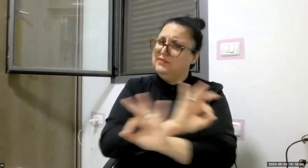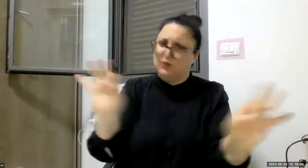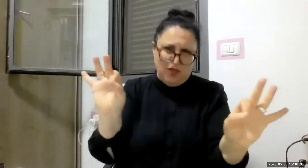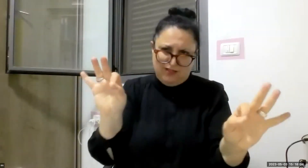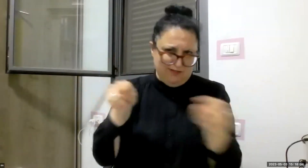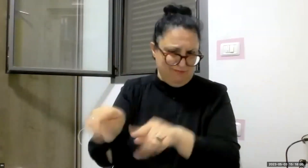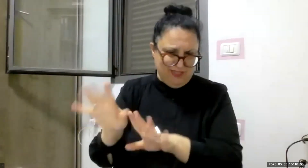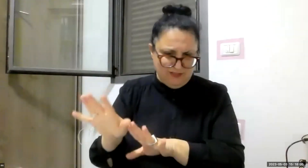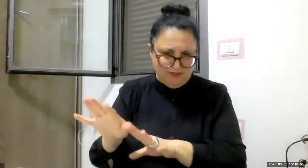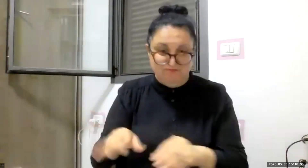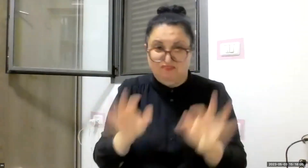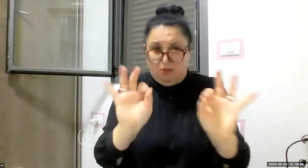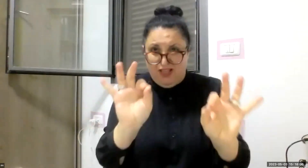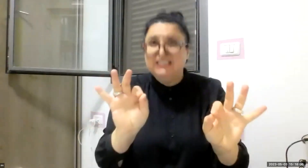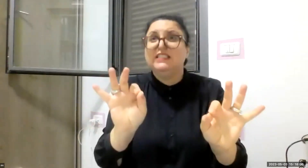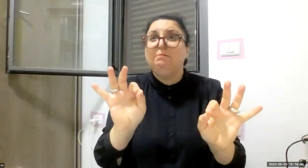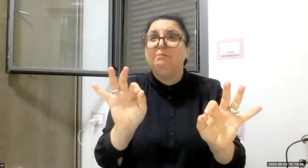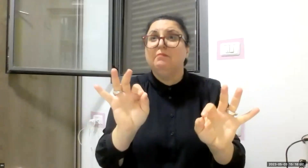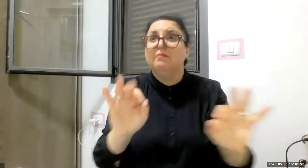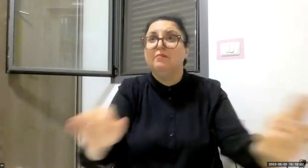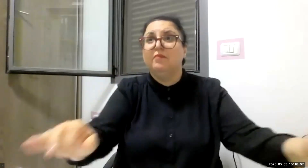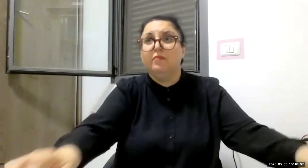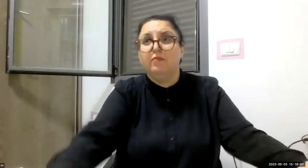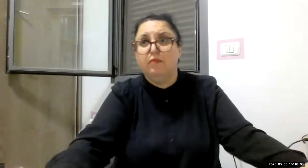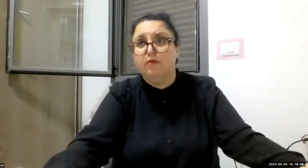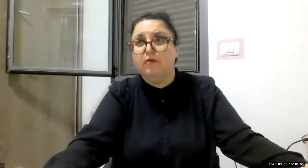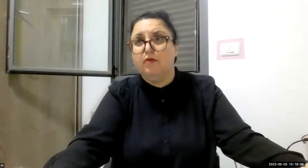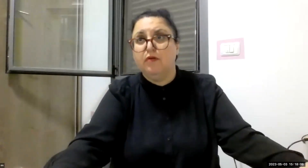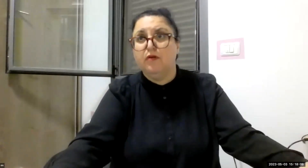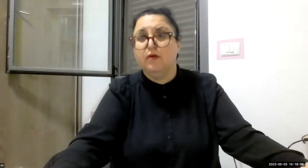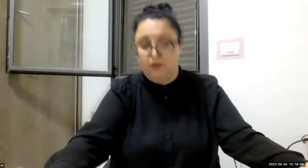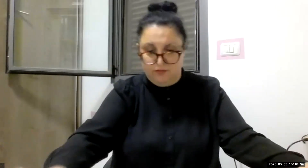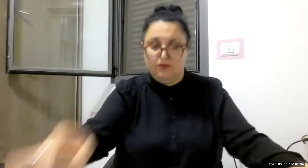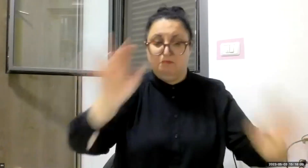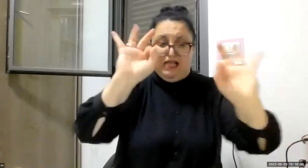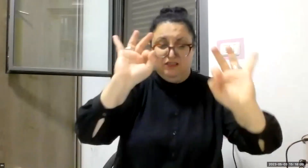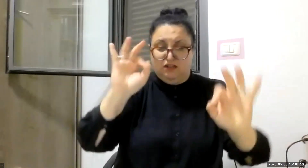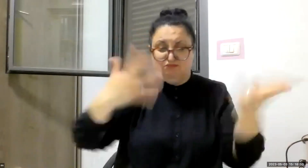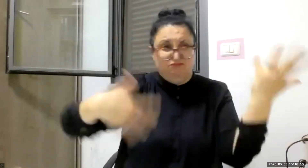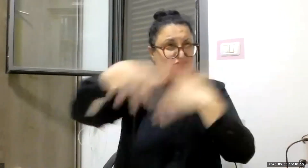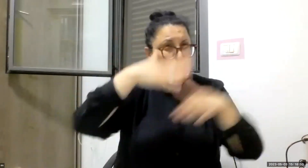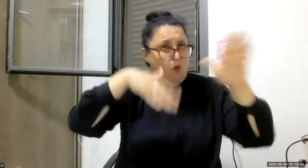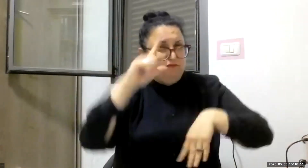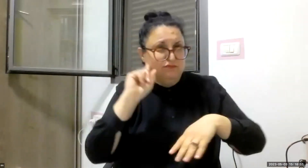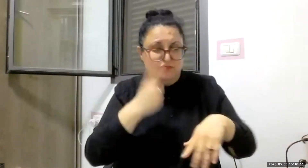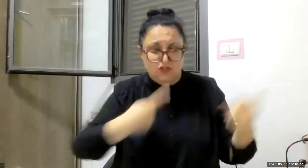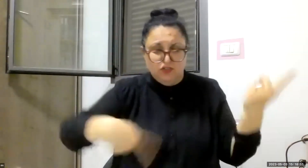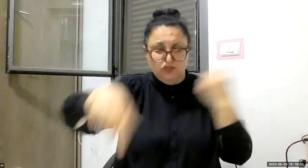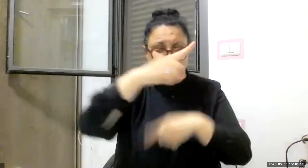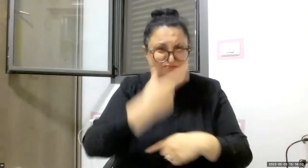ויש יעד מבחינת החוקרים להגיע לחרשים, כפגם